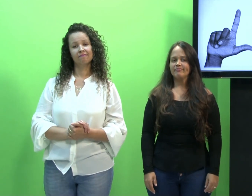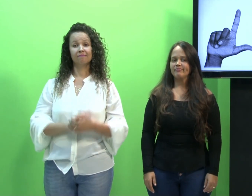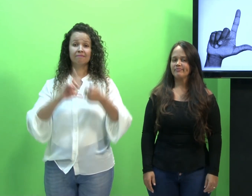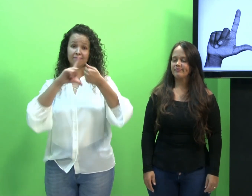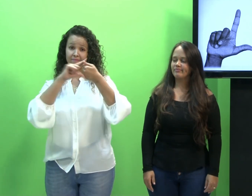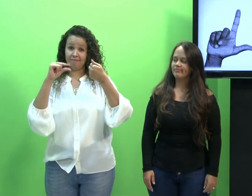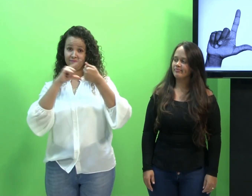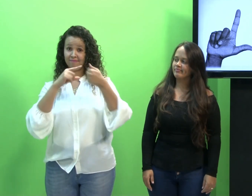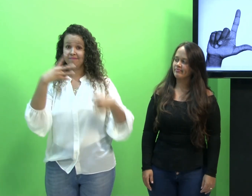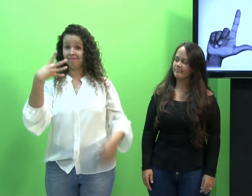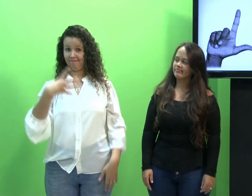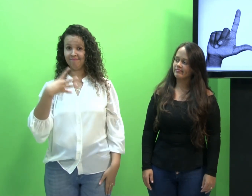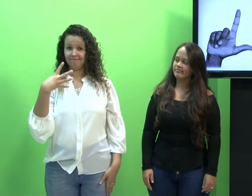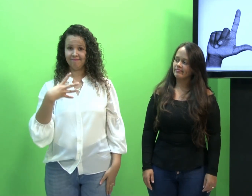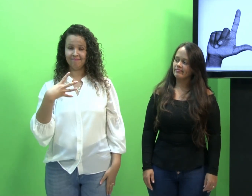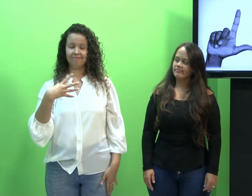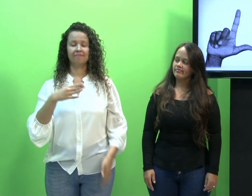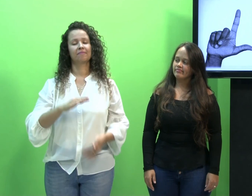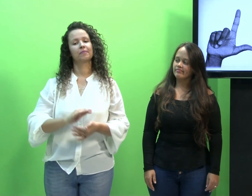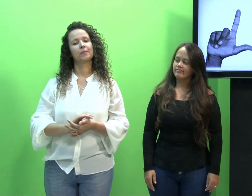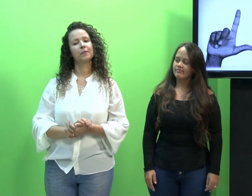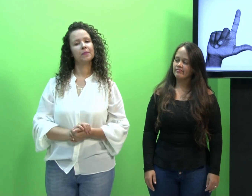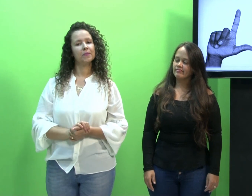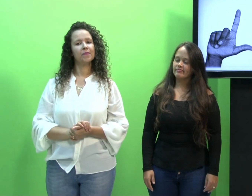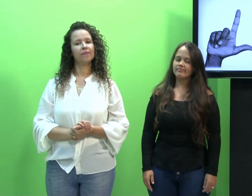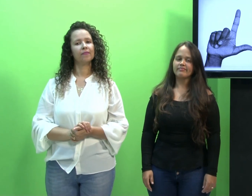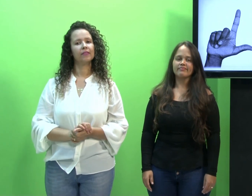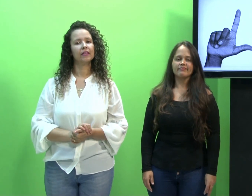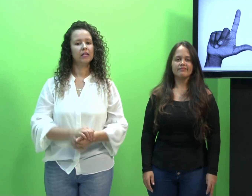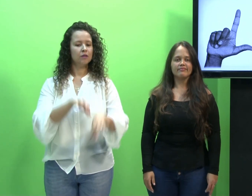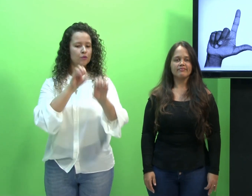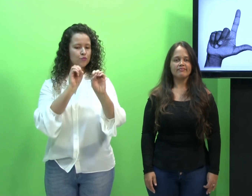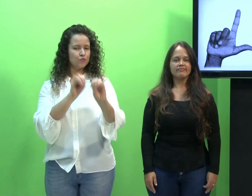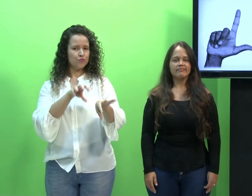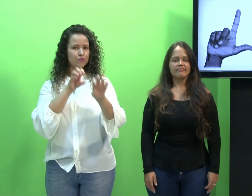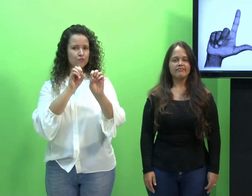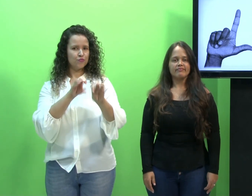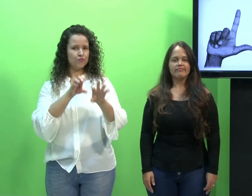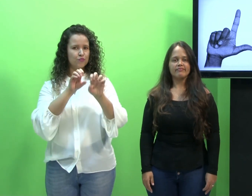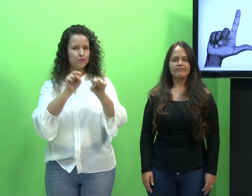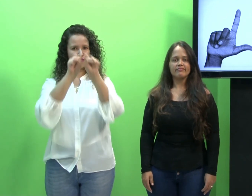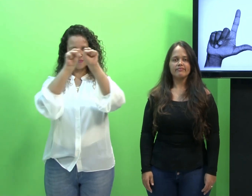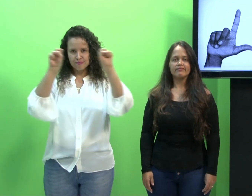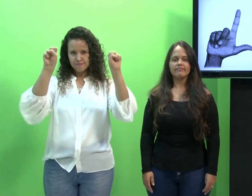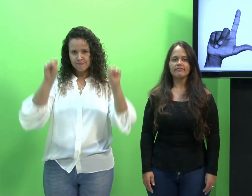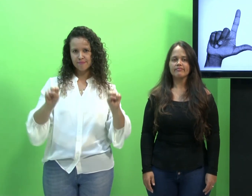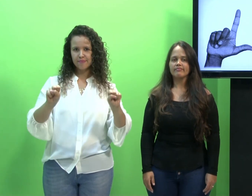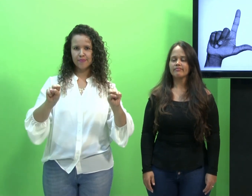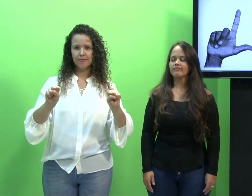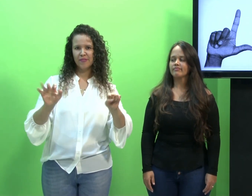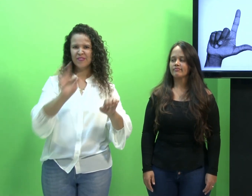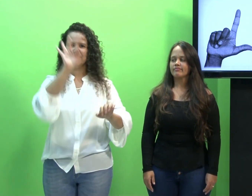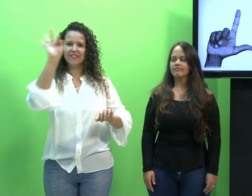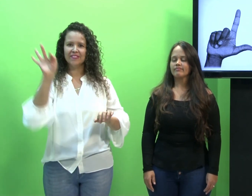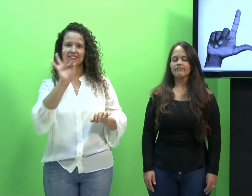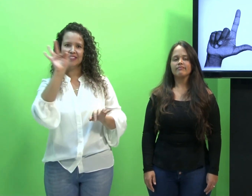Artigo 4º. O Sistema Educacional Federal e os sistemas